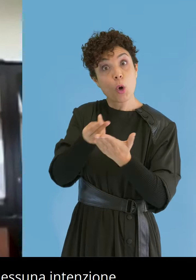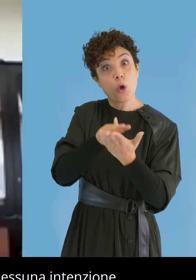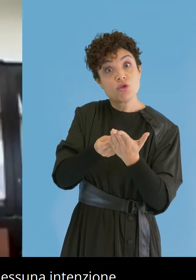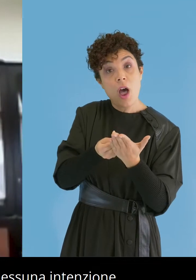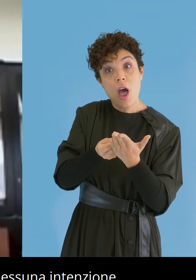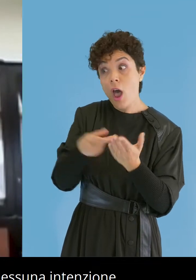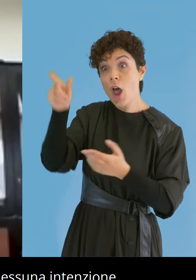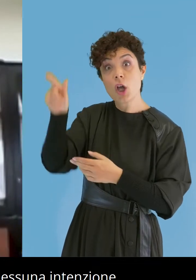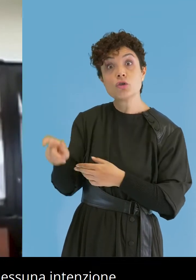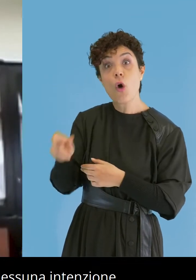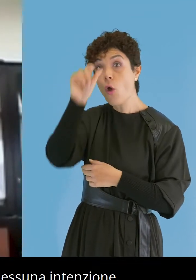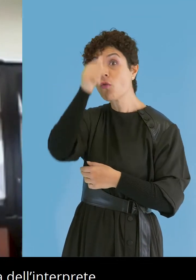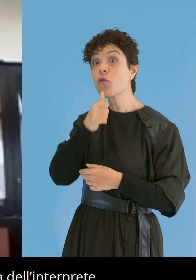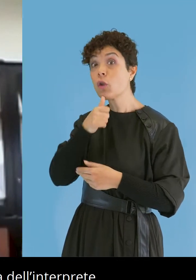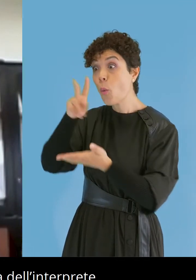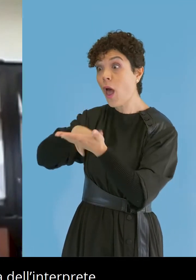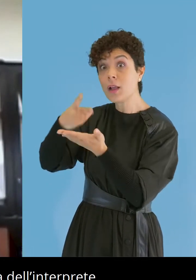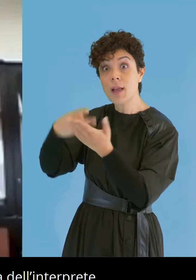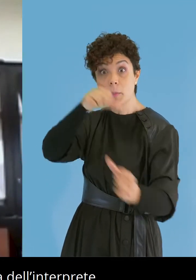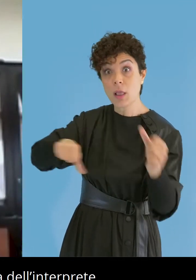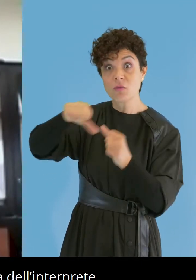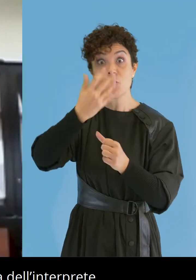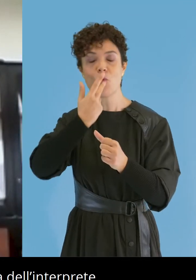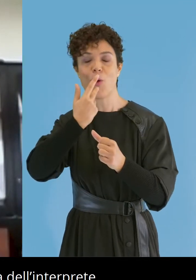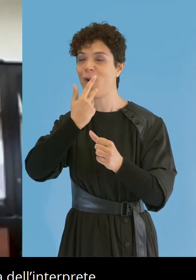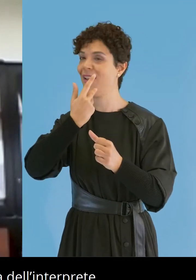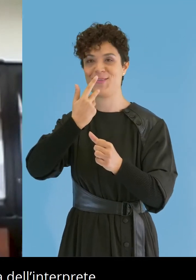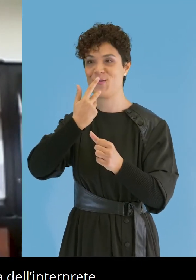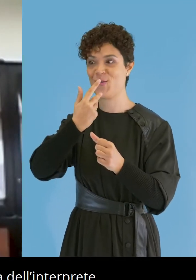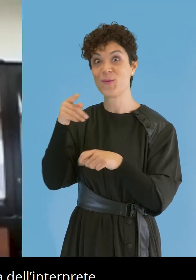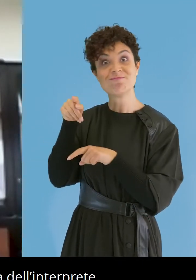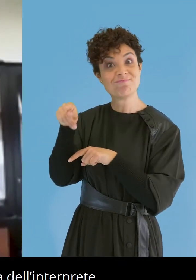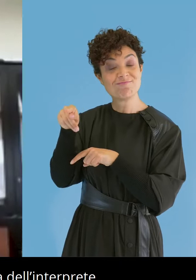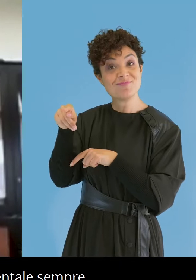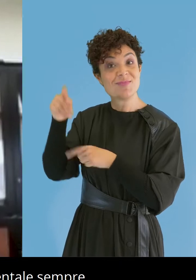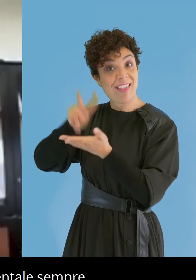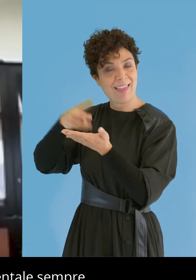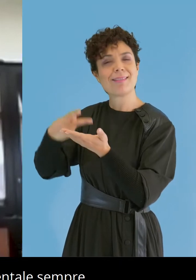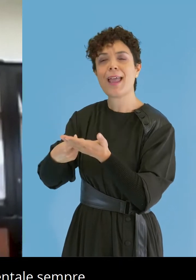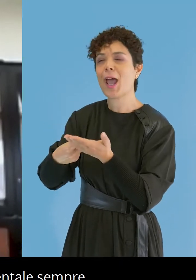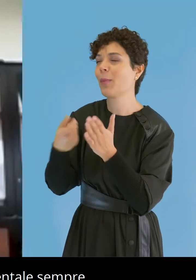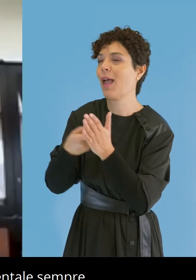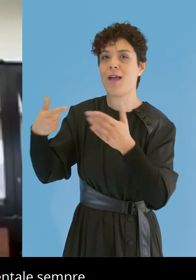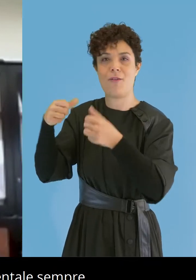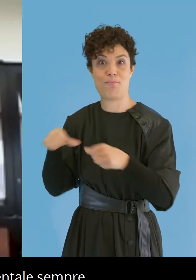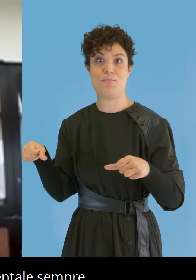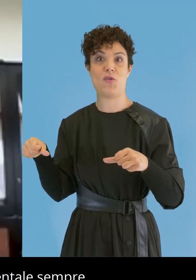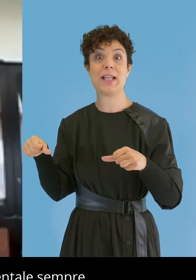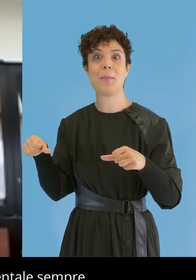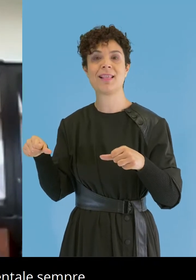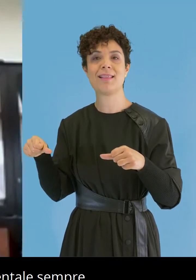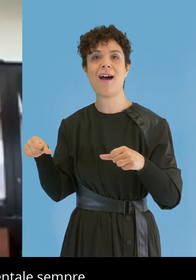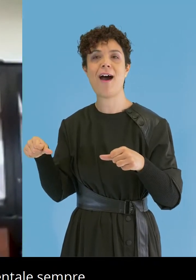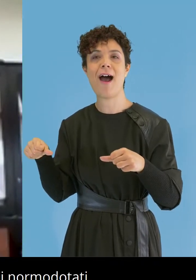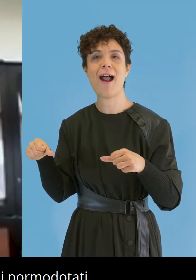Ovviamente questo progetto non ha nessuna intenzione di sostituirsi agli interpreti. La figura dell'interprete è una figura importante e